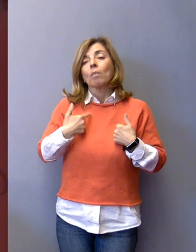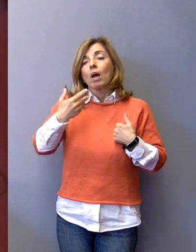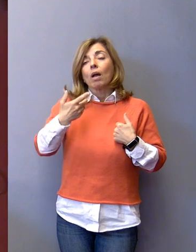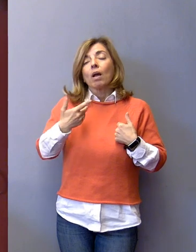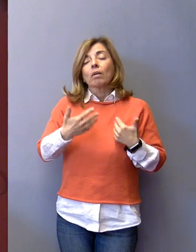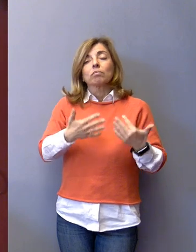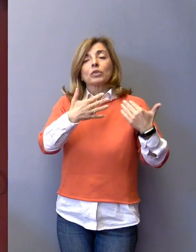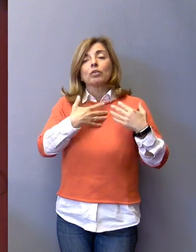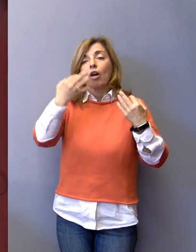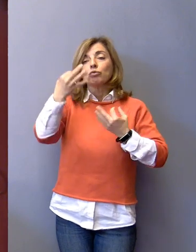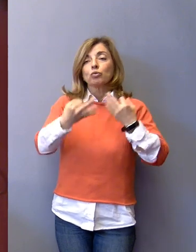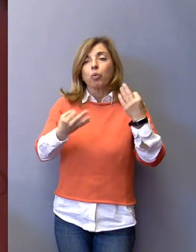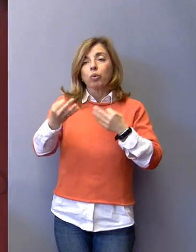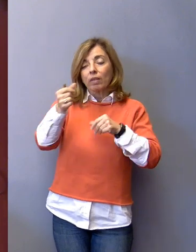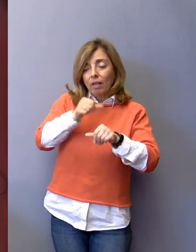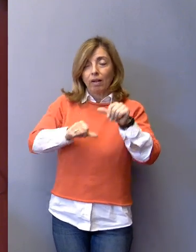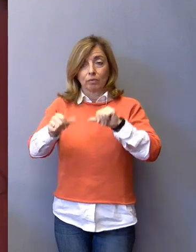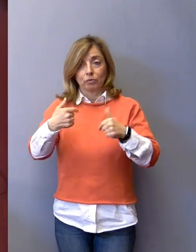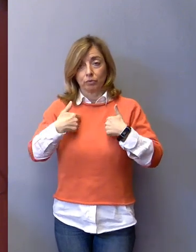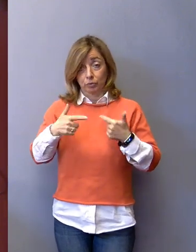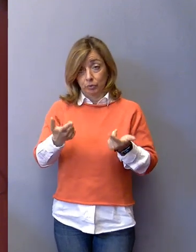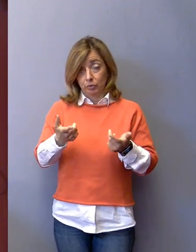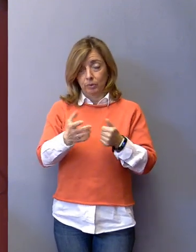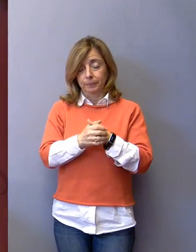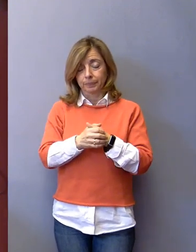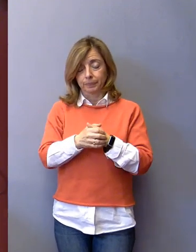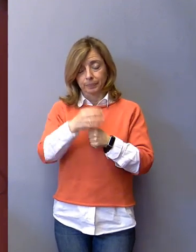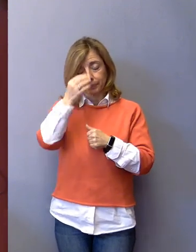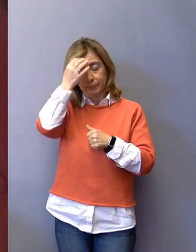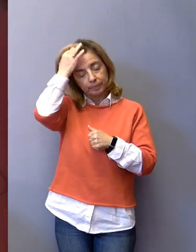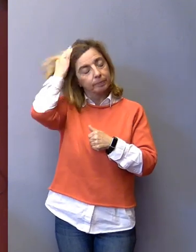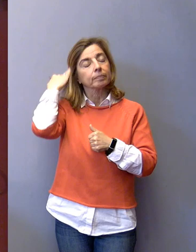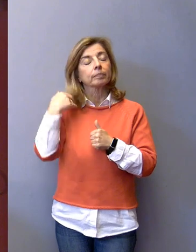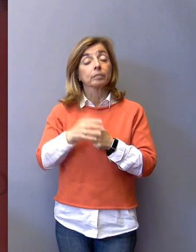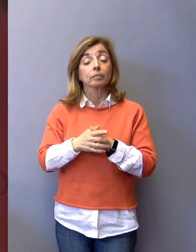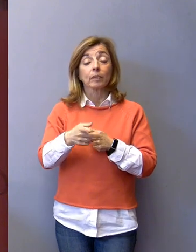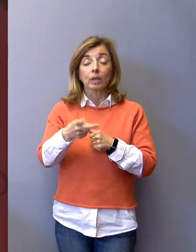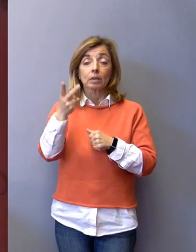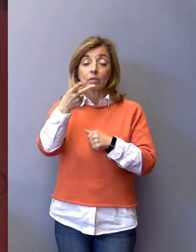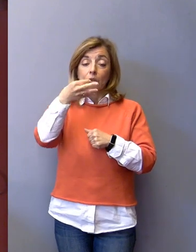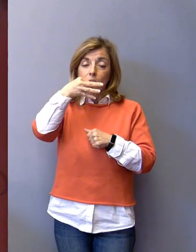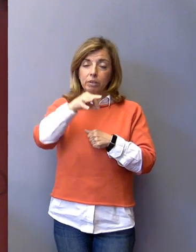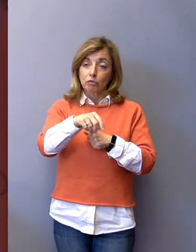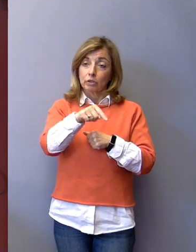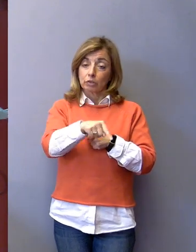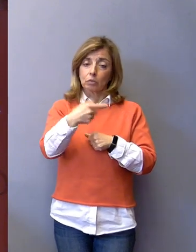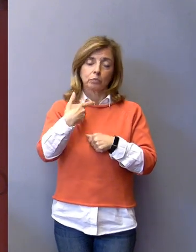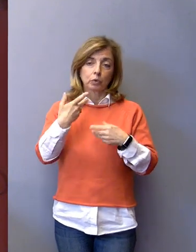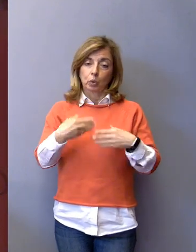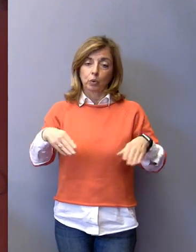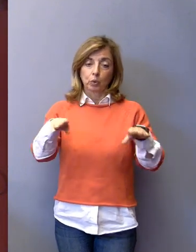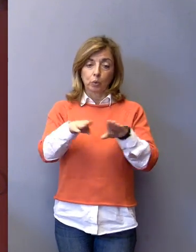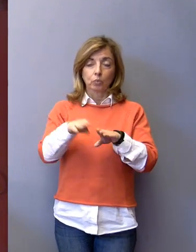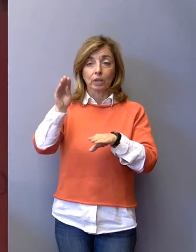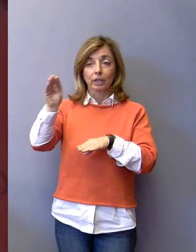andarla a soppiantare Però appunto con questa con questa precisazione Io ho chiuso e chiedo